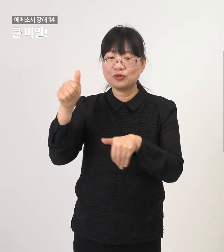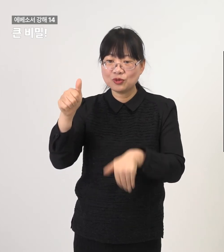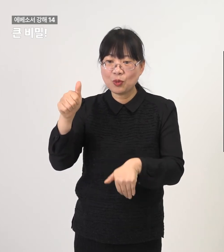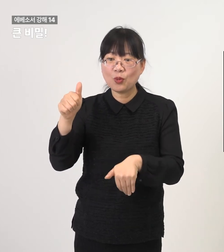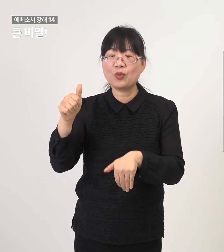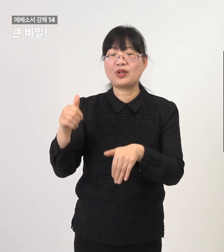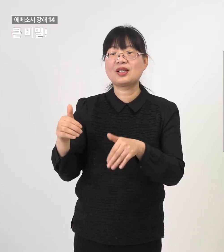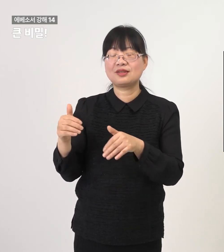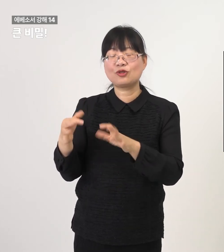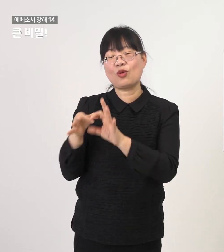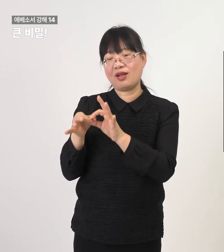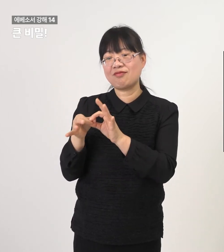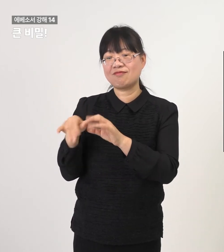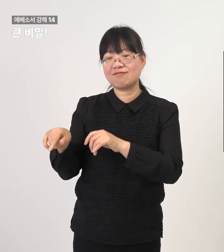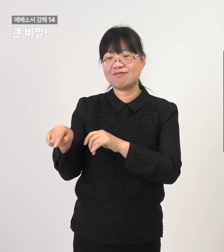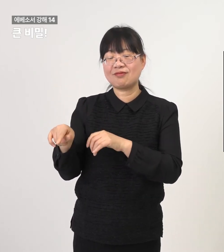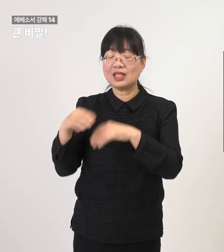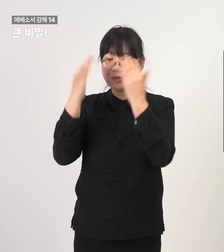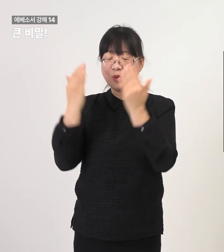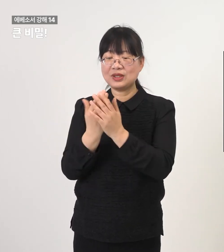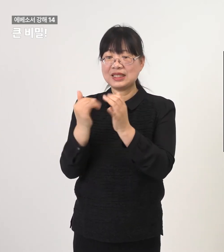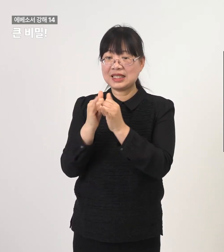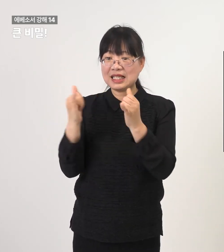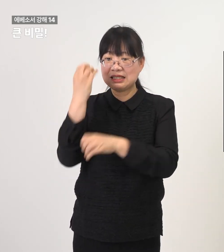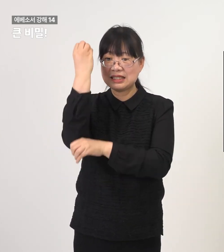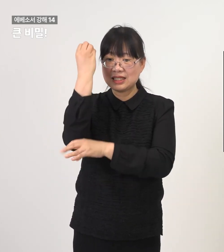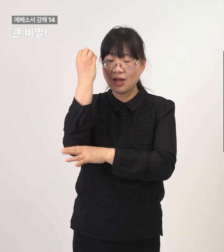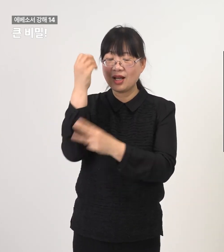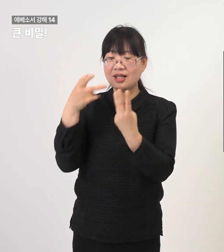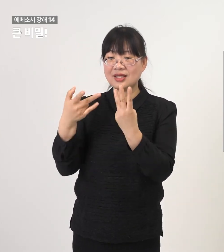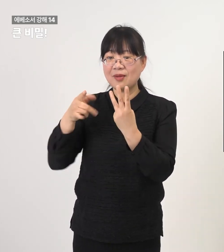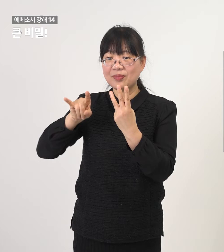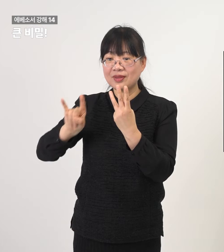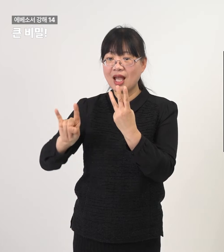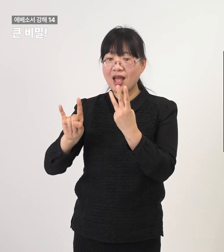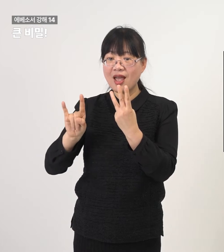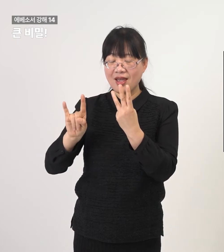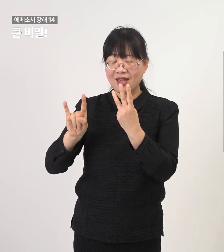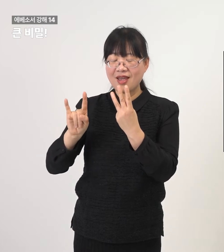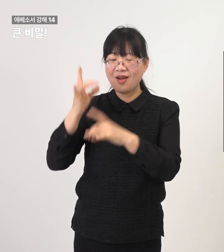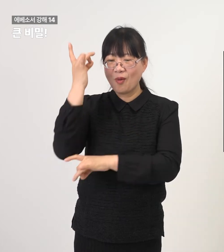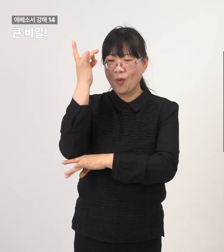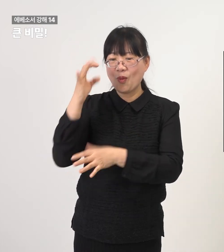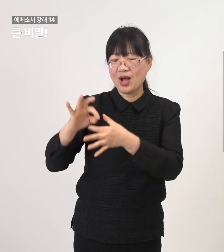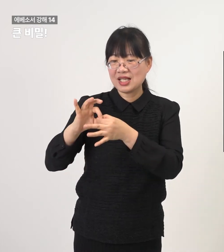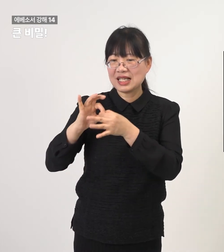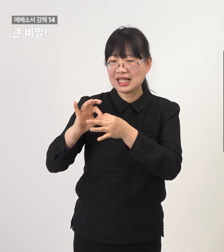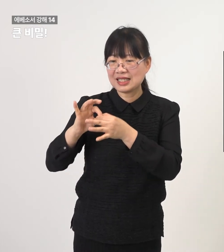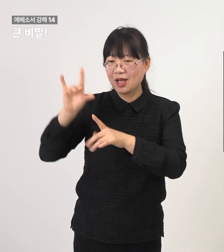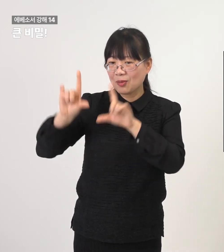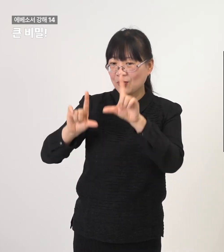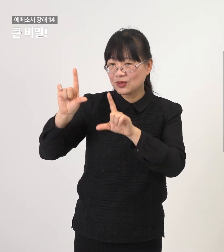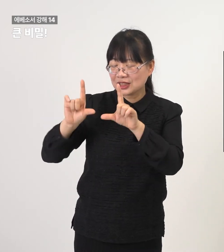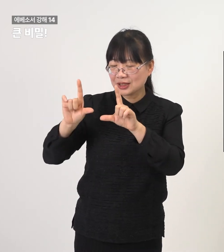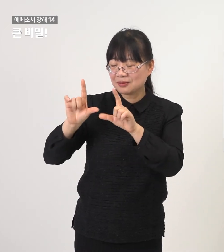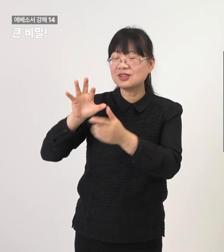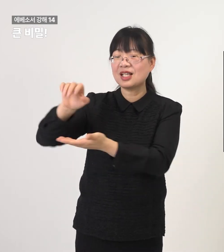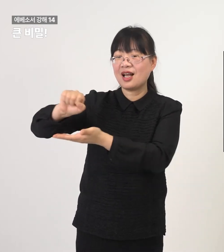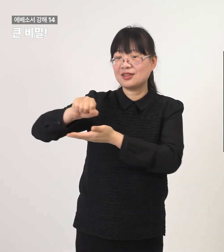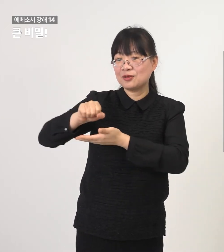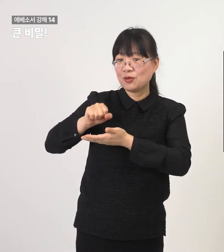그런데 이 모든 인간의 기본적인 3대 원초적 관계를 통해서